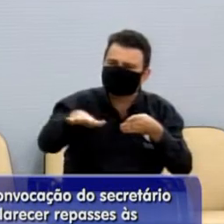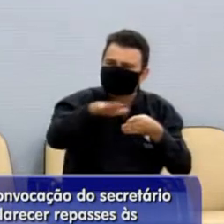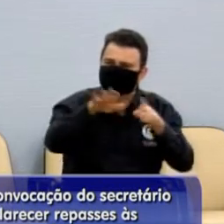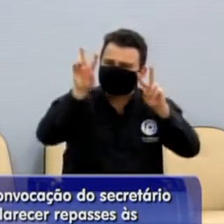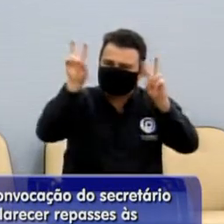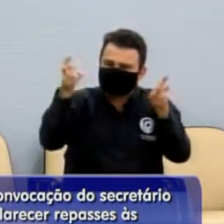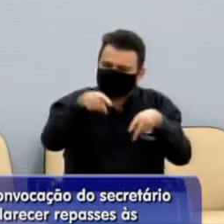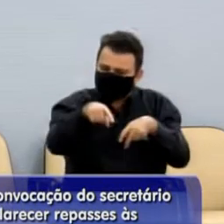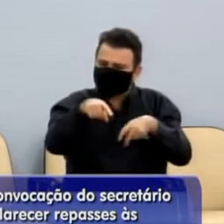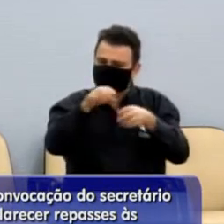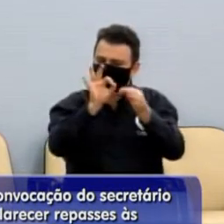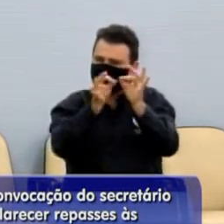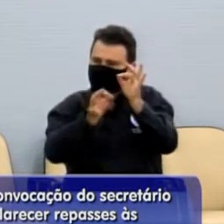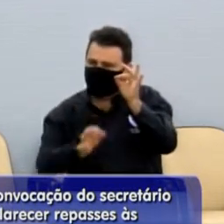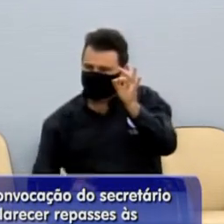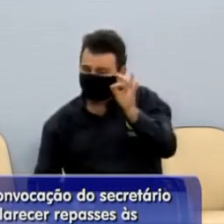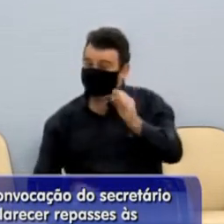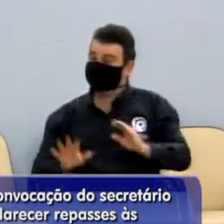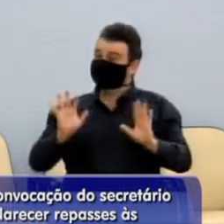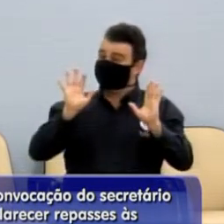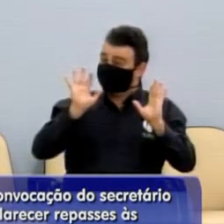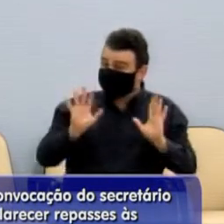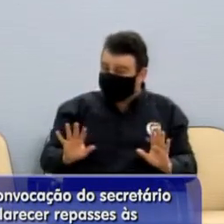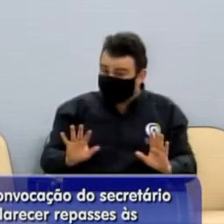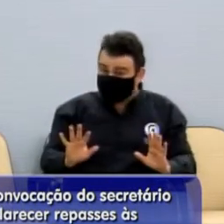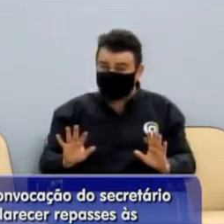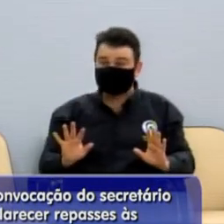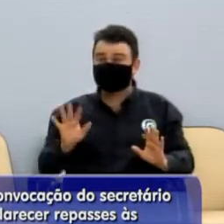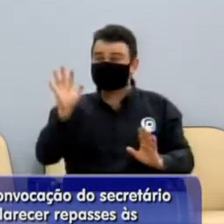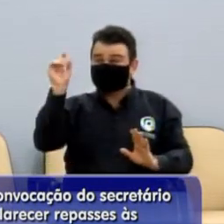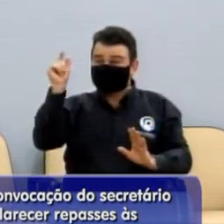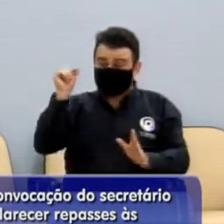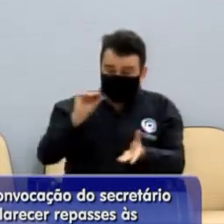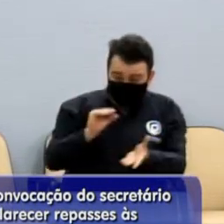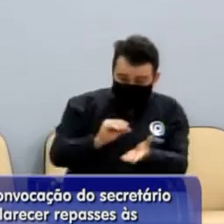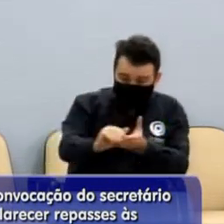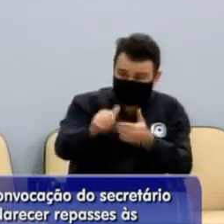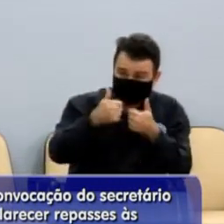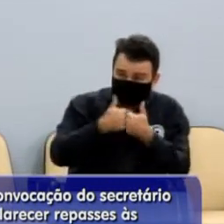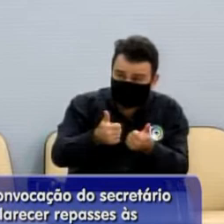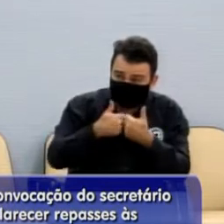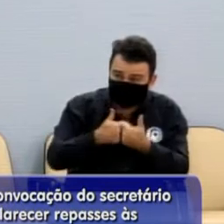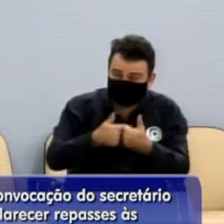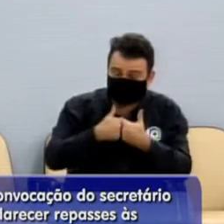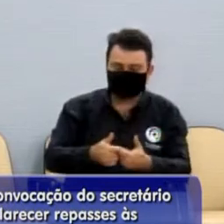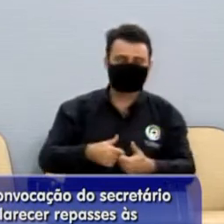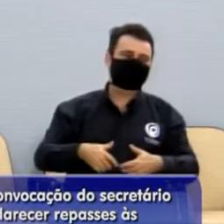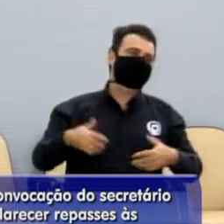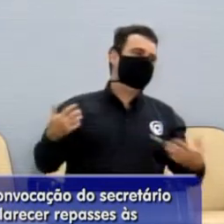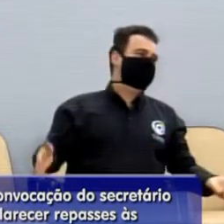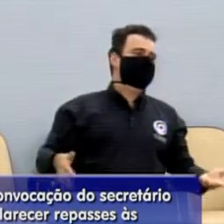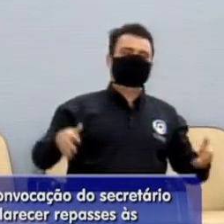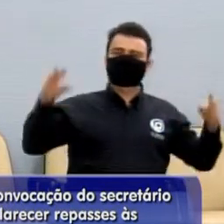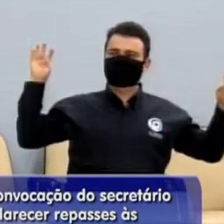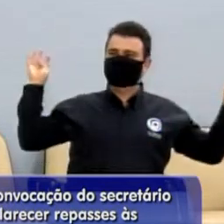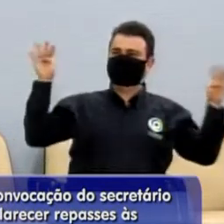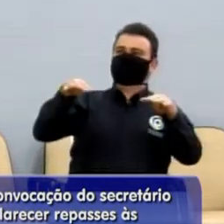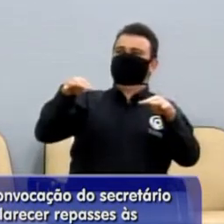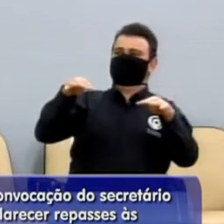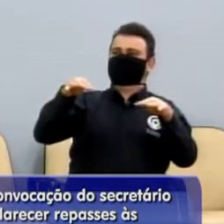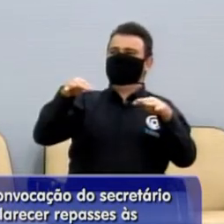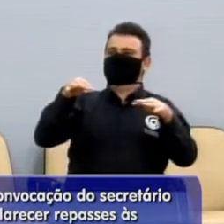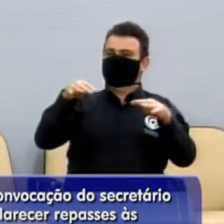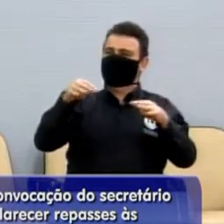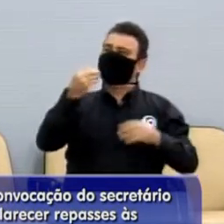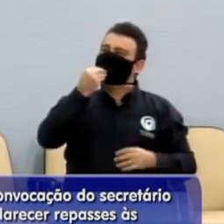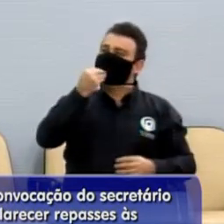Nesse caso, gente, esse caso é um escândalo, mexe com a cidade inteira. Esse é o fórum mais adequado, ele tem que vir na